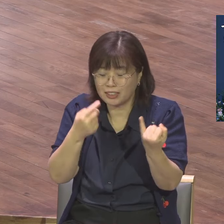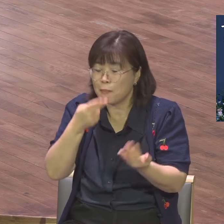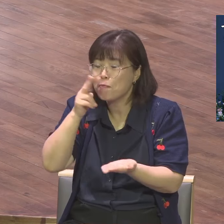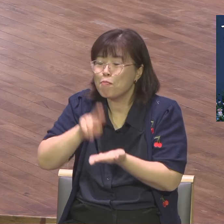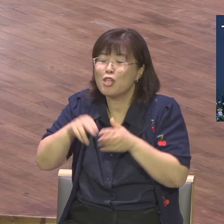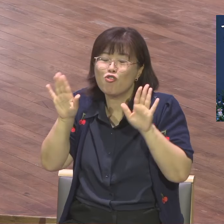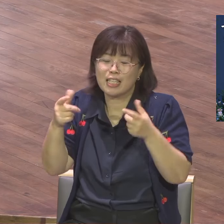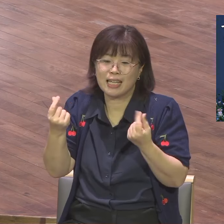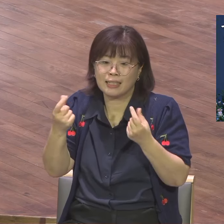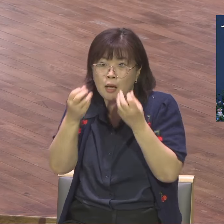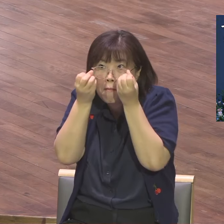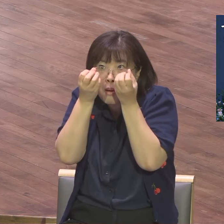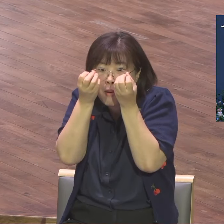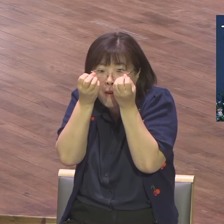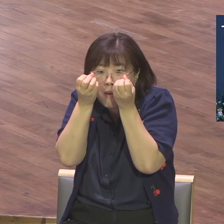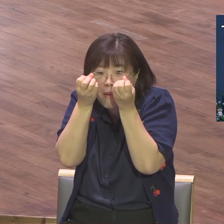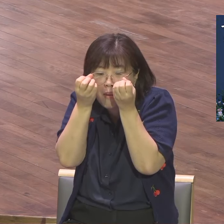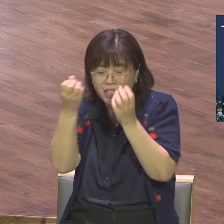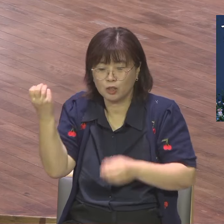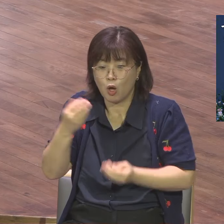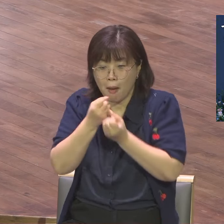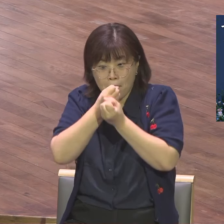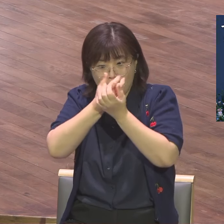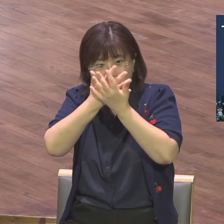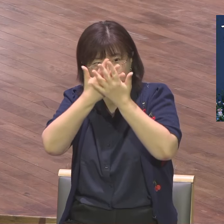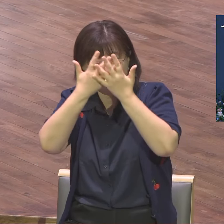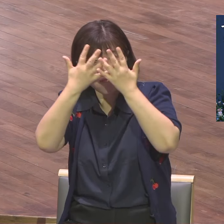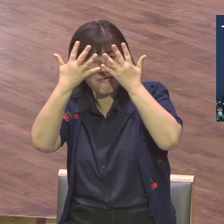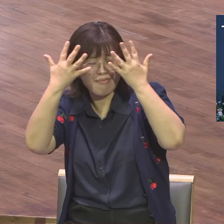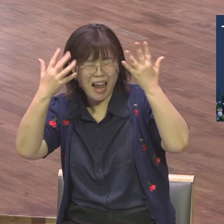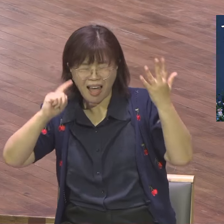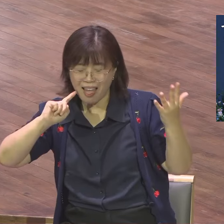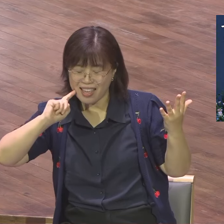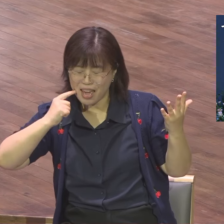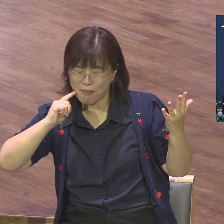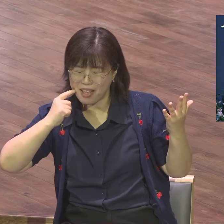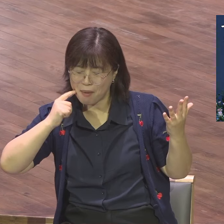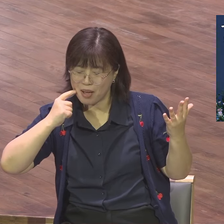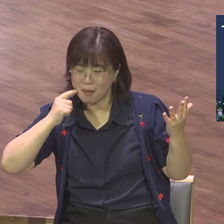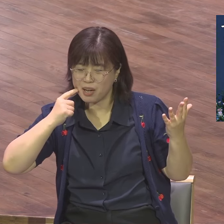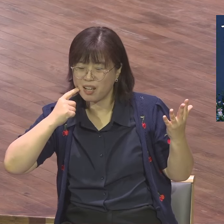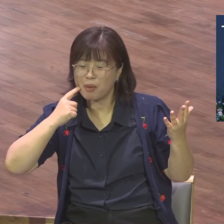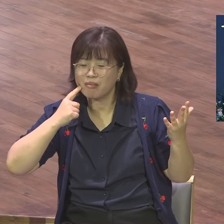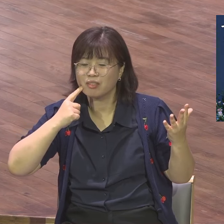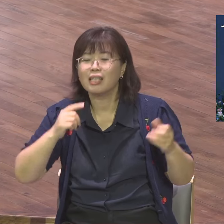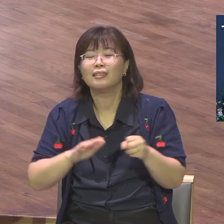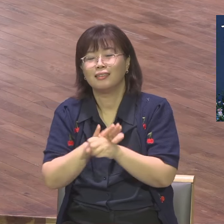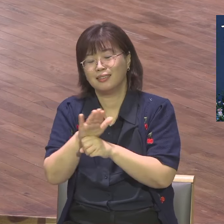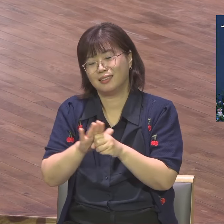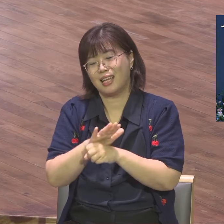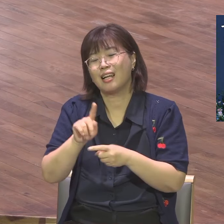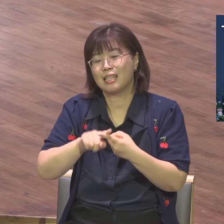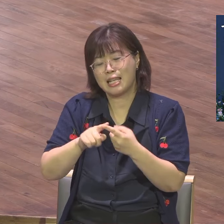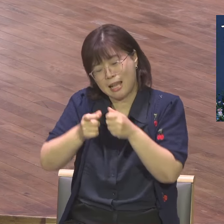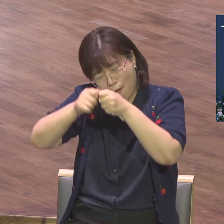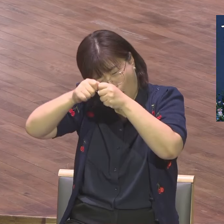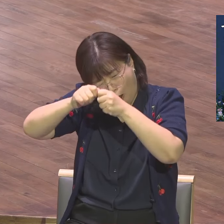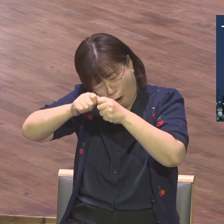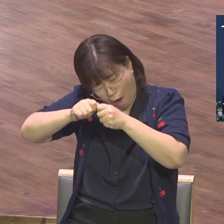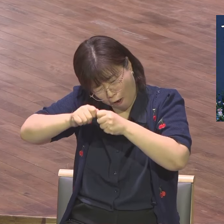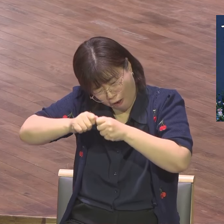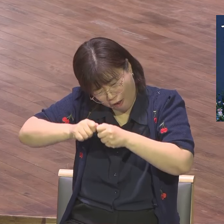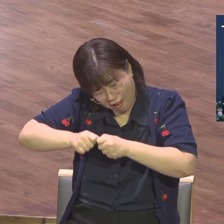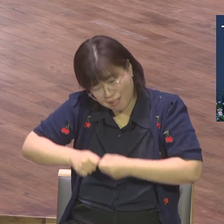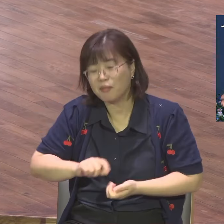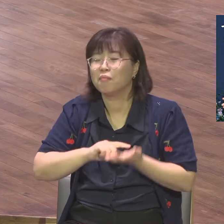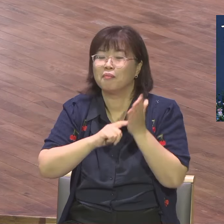의엽고 화창하다. 그 사랑의 마음을 막 고백하지요. 시간이 흐르면 흐를수록 깊어지는 사랑의 표현이